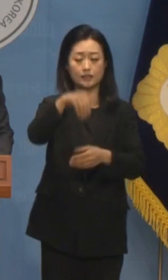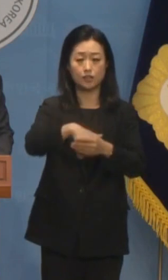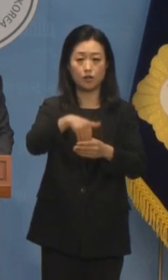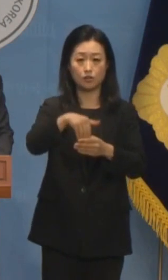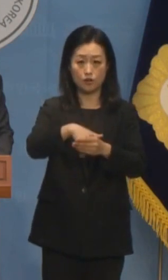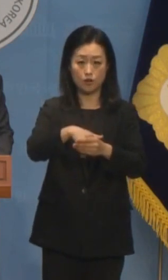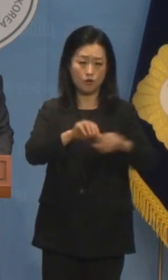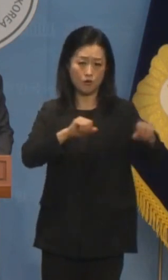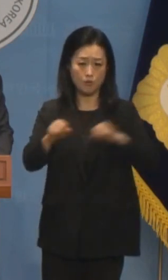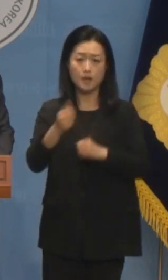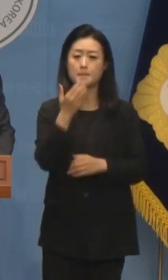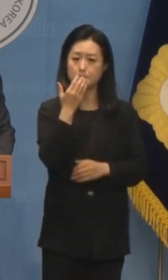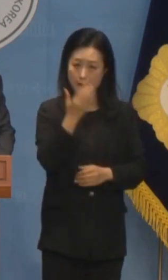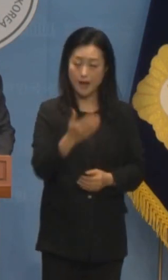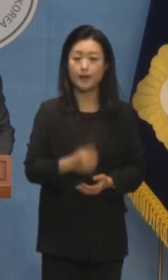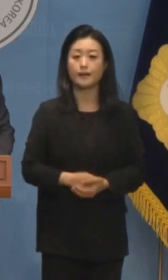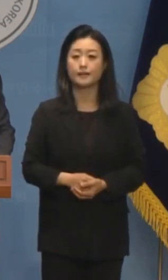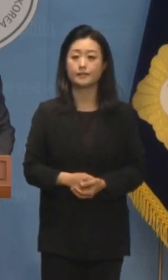선거에 임하겠습니다.